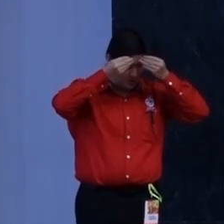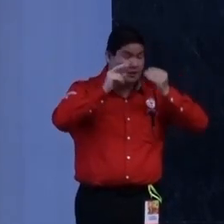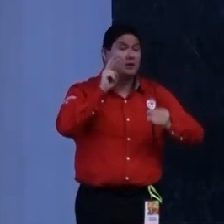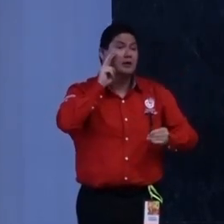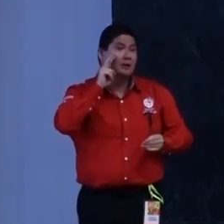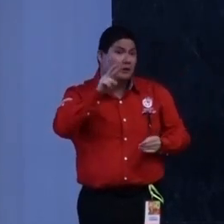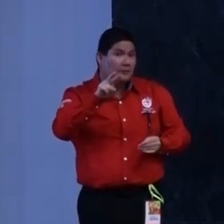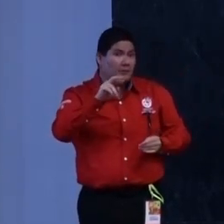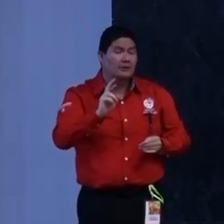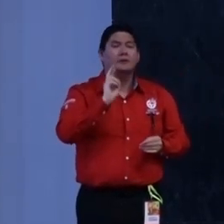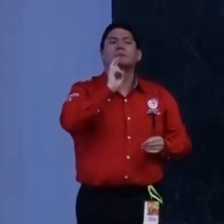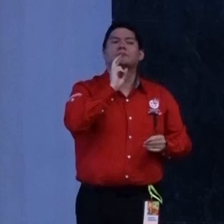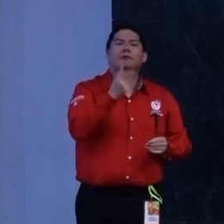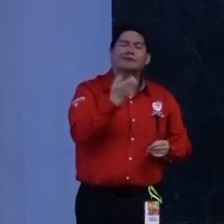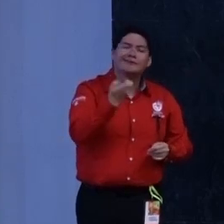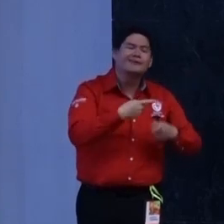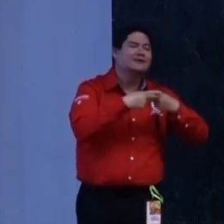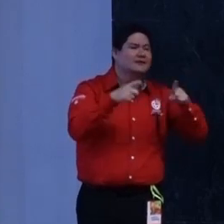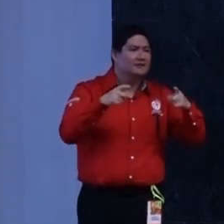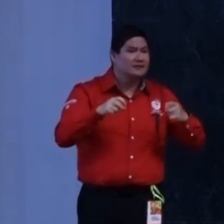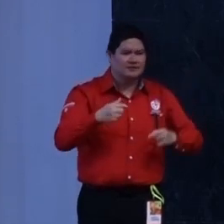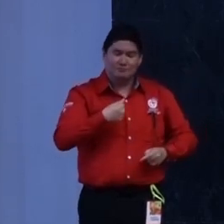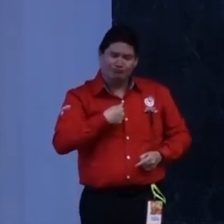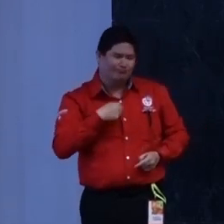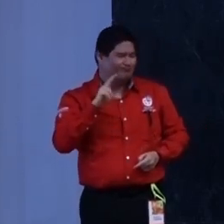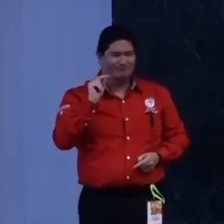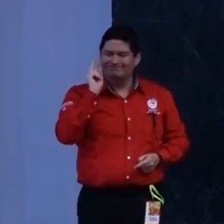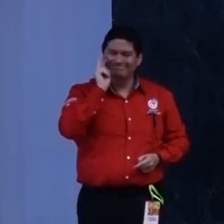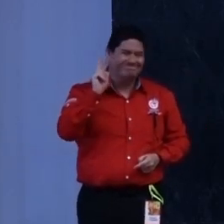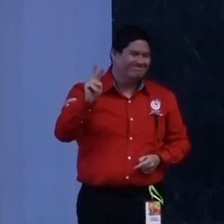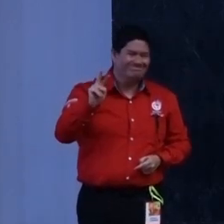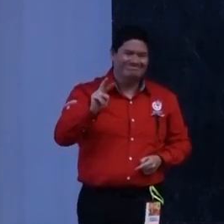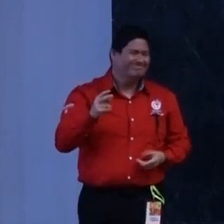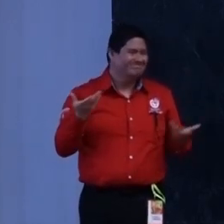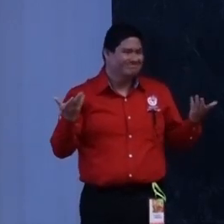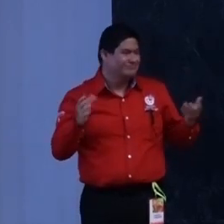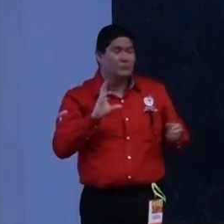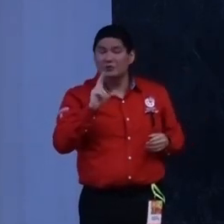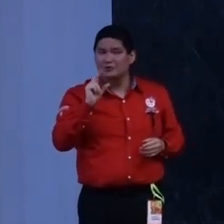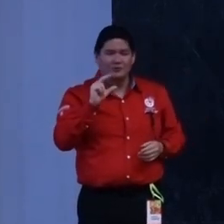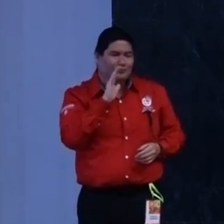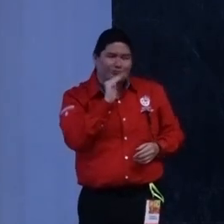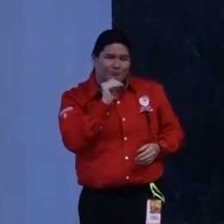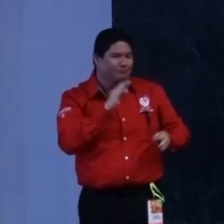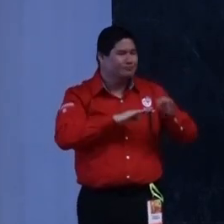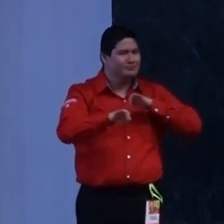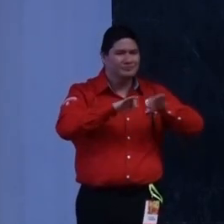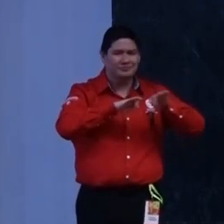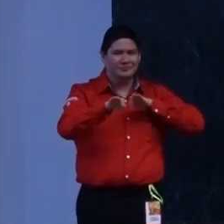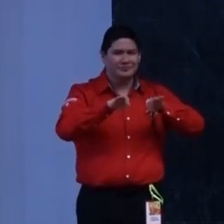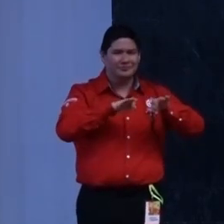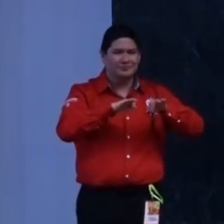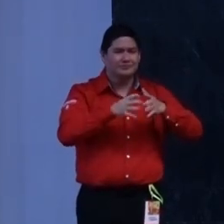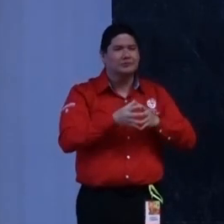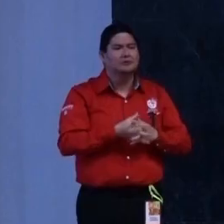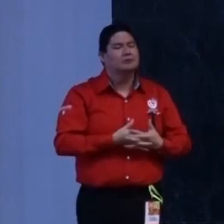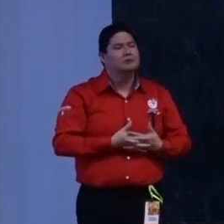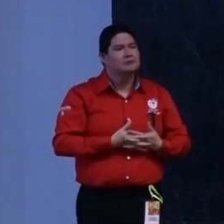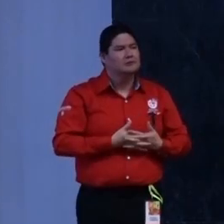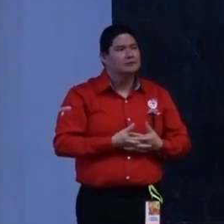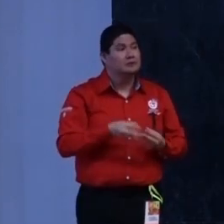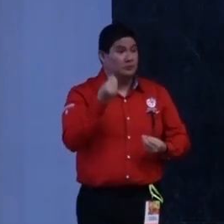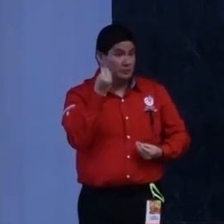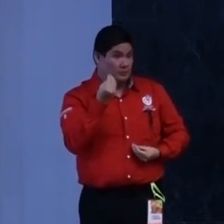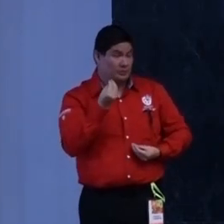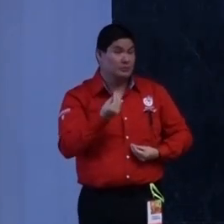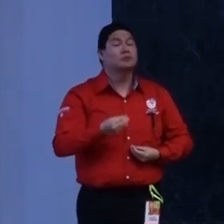ver mejor esas diferencias. Si uno no las ve, entonces no sabrá qué hacer con ellas, no puedes trabajar con ellas. Y